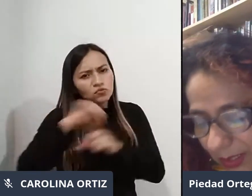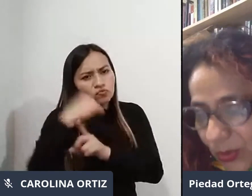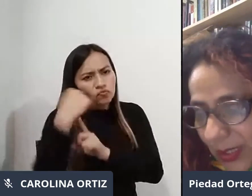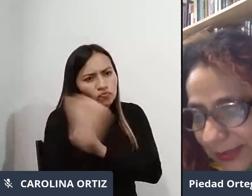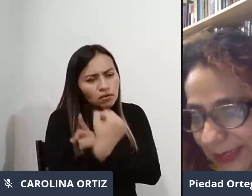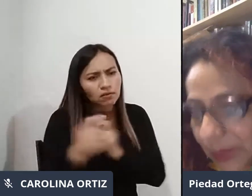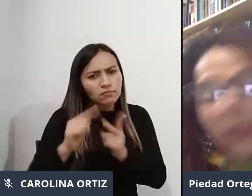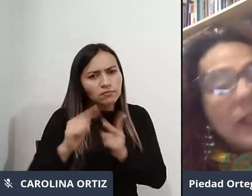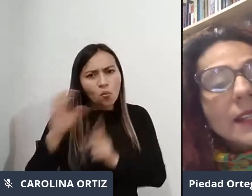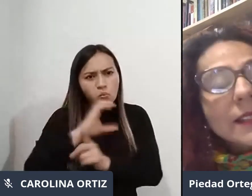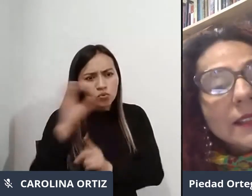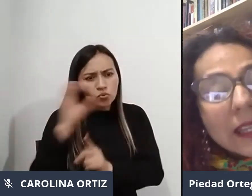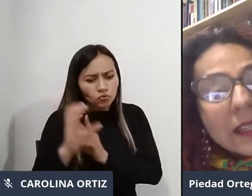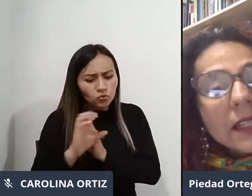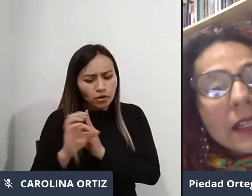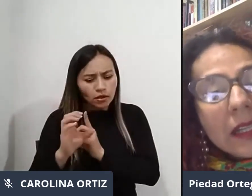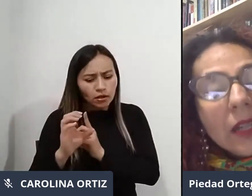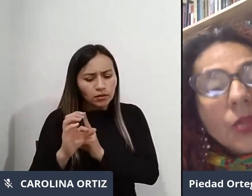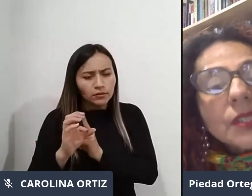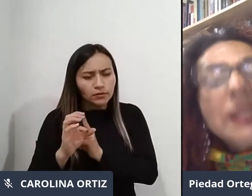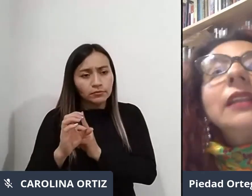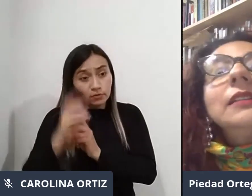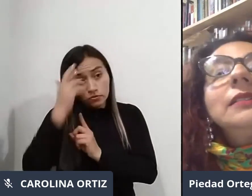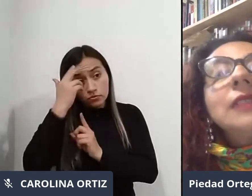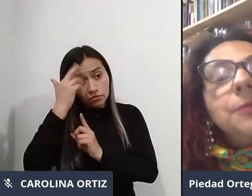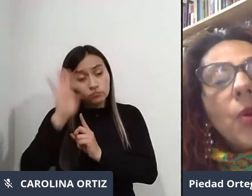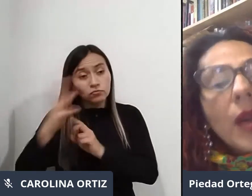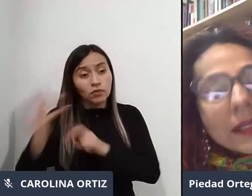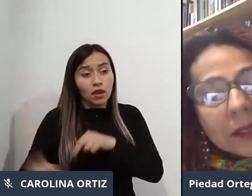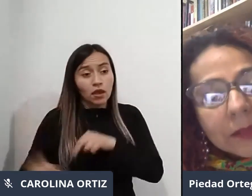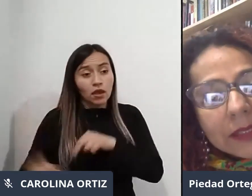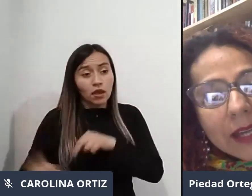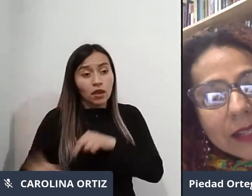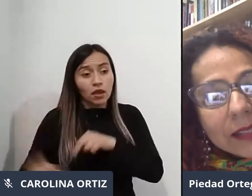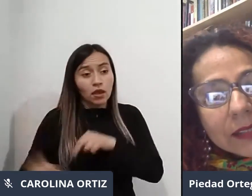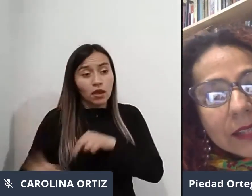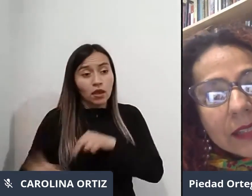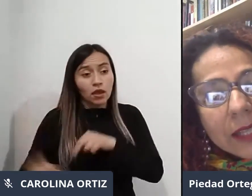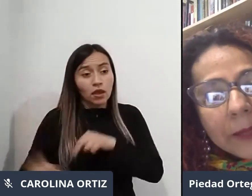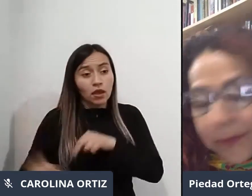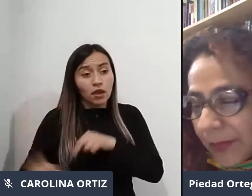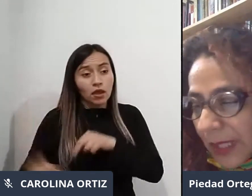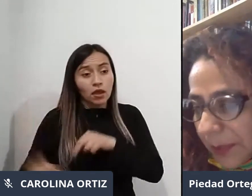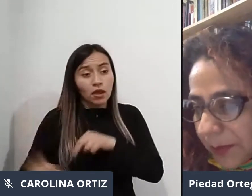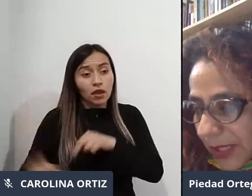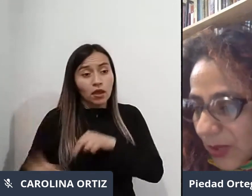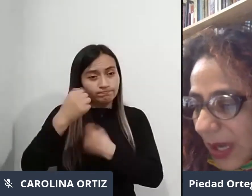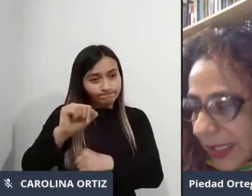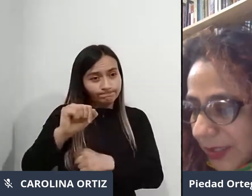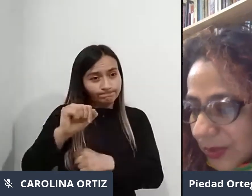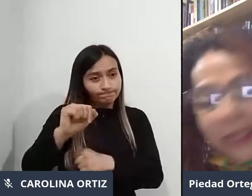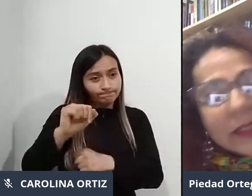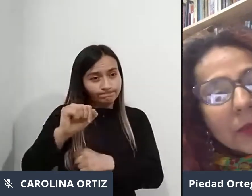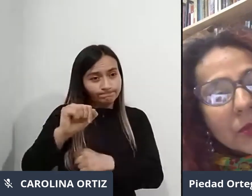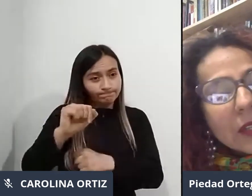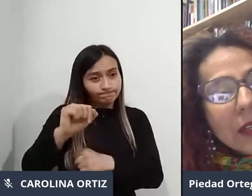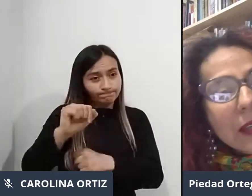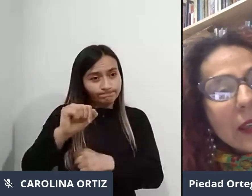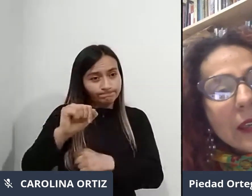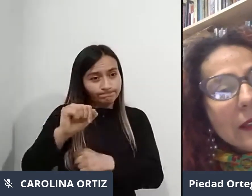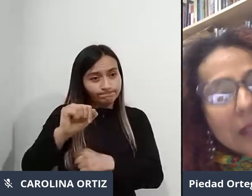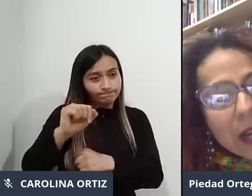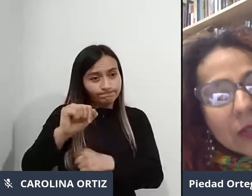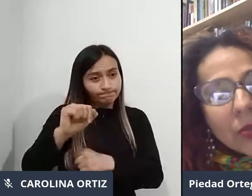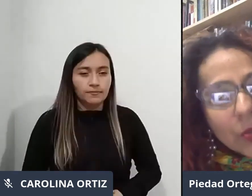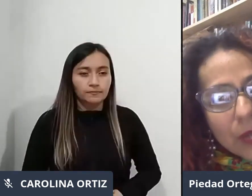supuesto, educativo de resistencia. Los quieren despojar también de la resistencia y por eso a ello tendremos